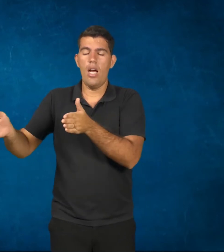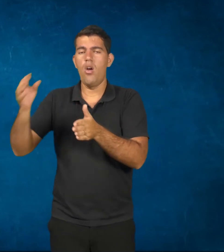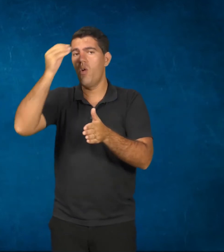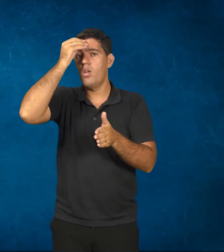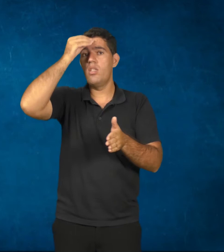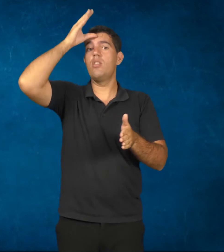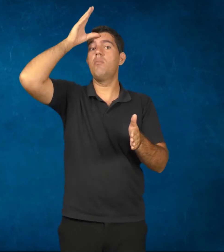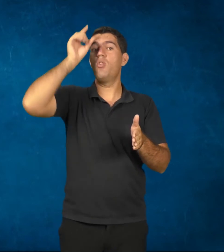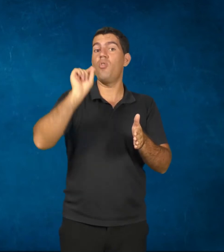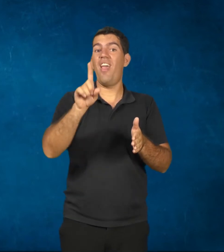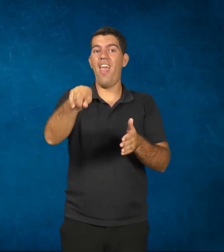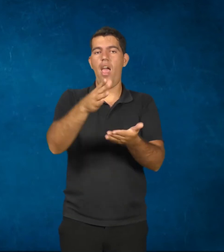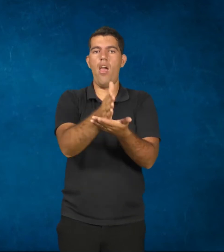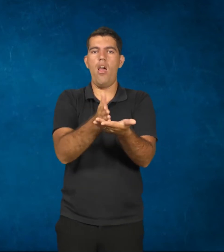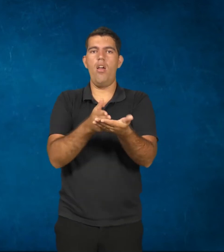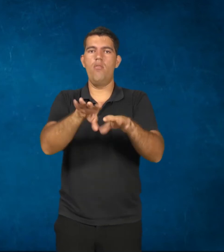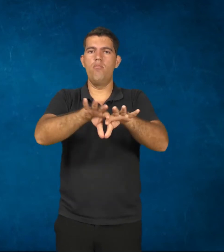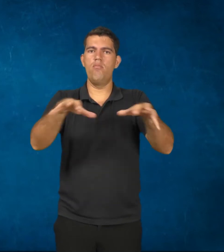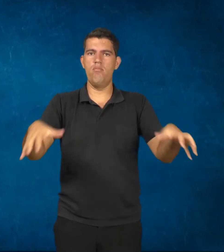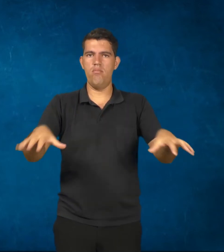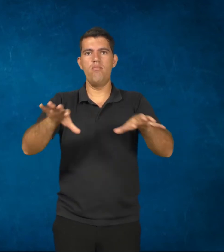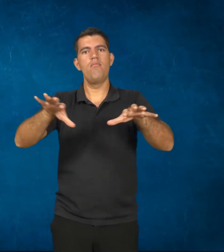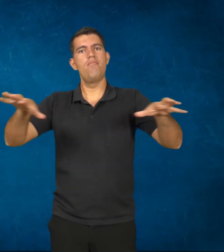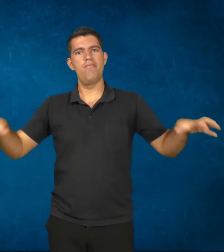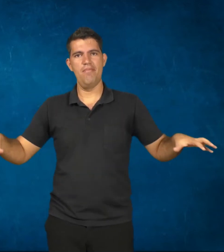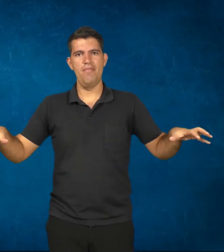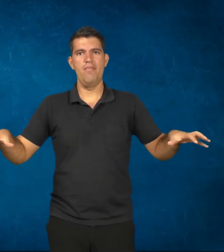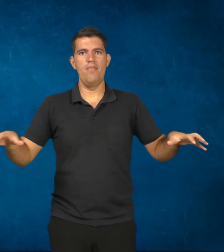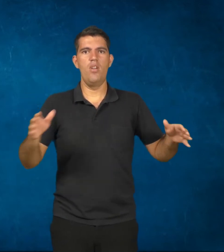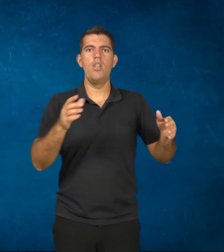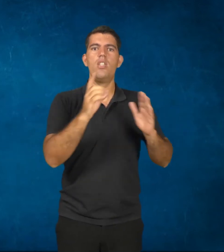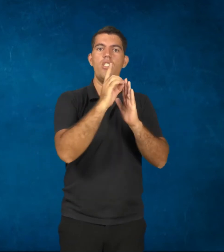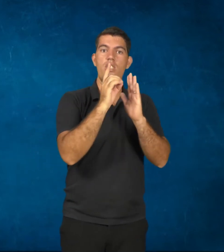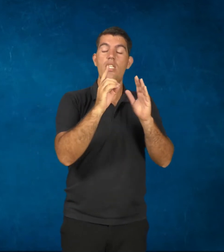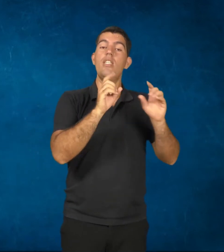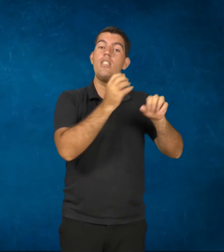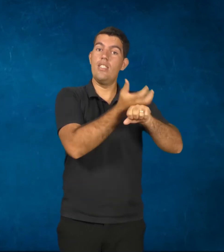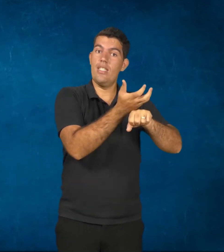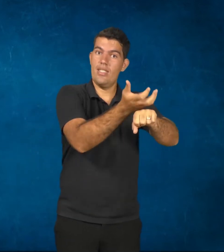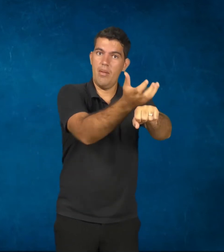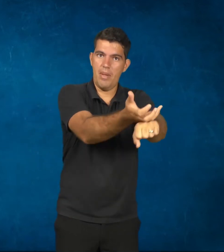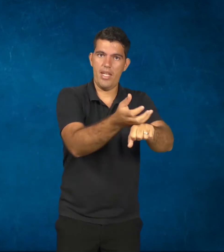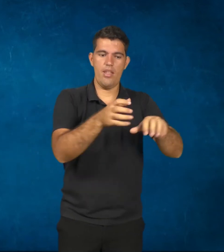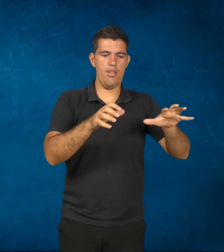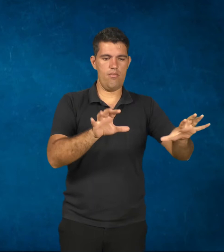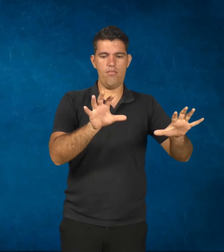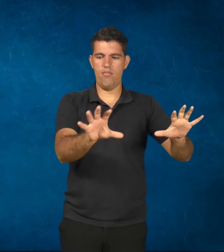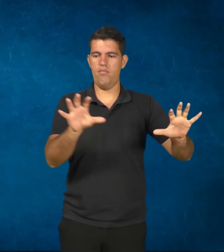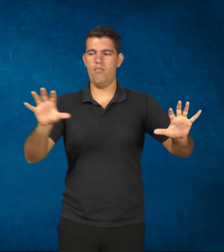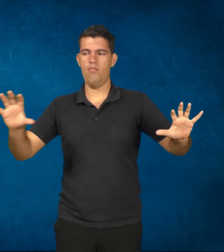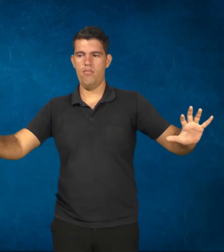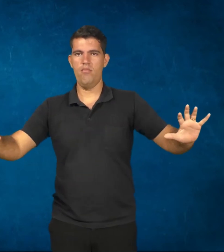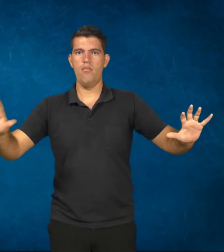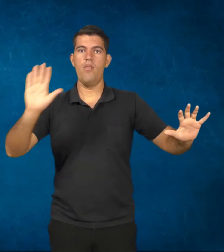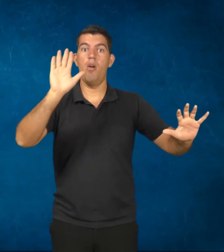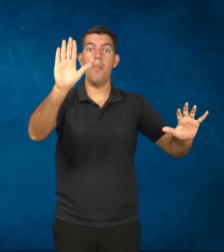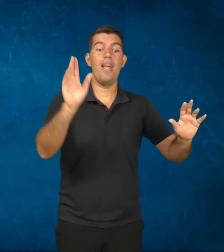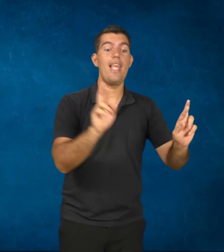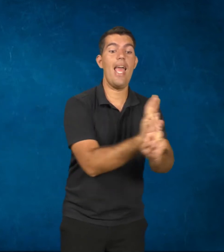conhecimento é de forma fragmentada. A justa posição de disciplinas são colocadas lado a lado, mas sem o estabelecimento de relação